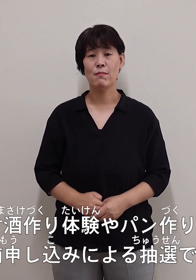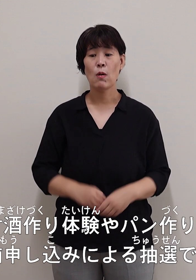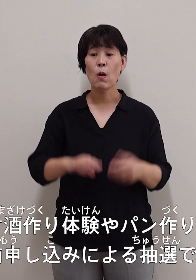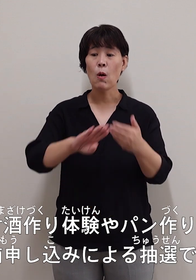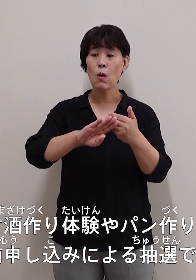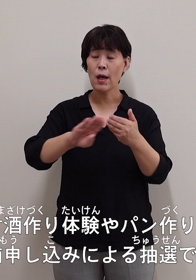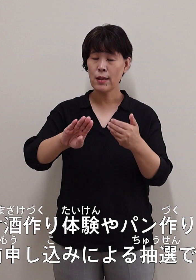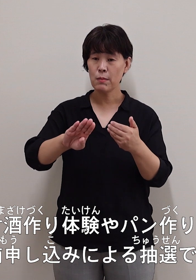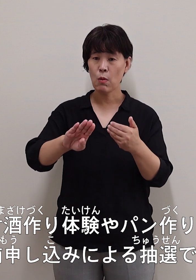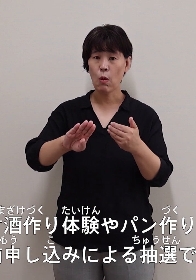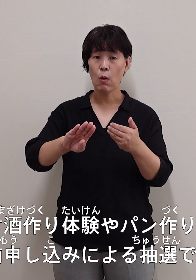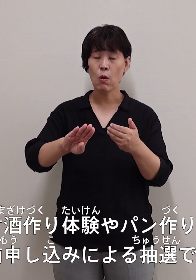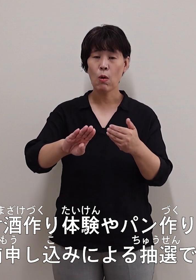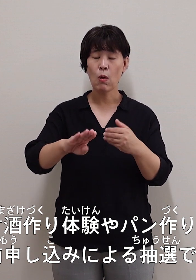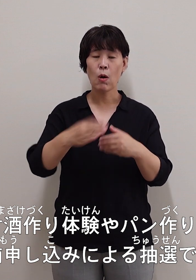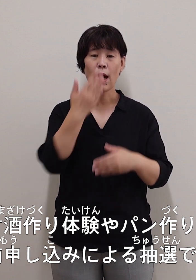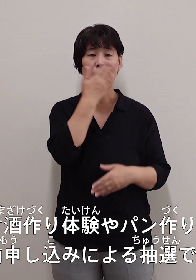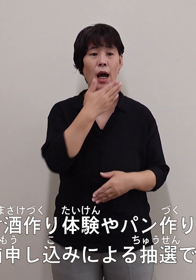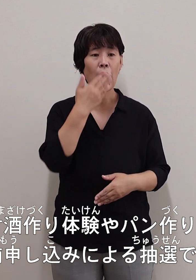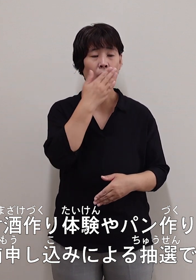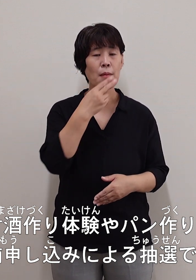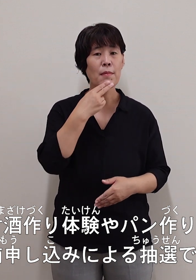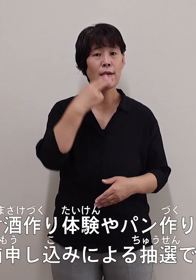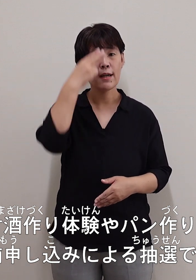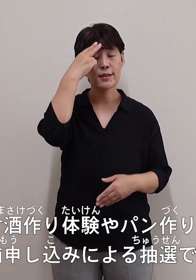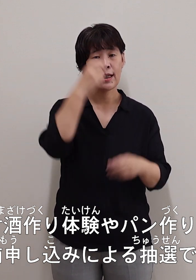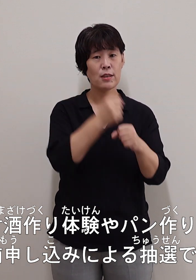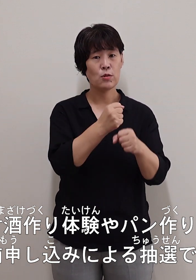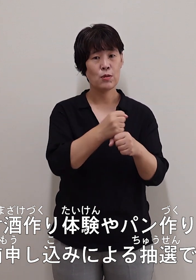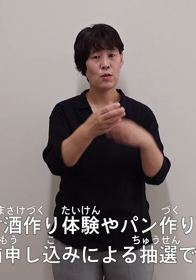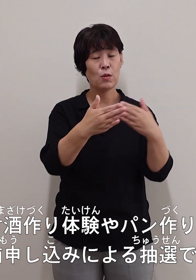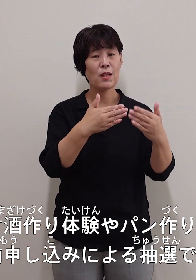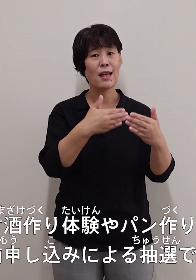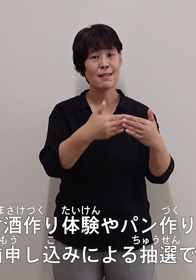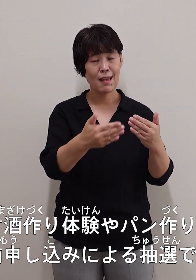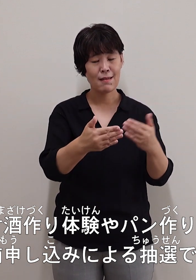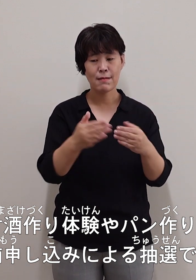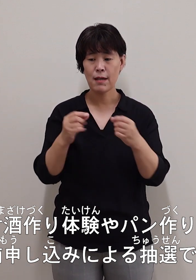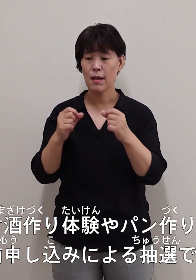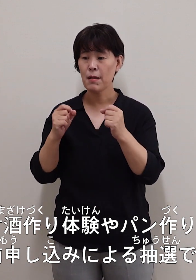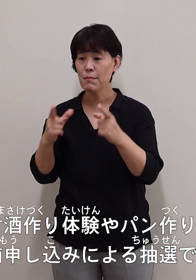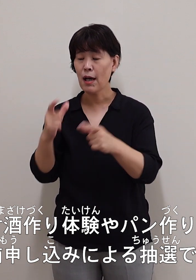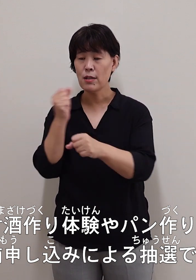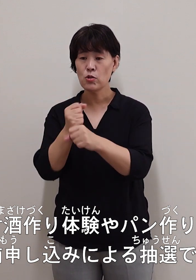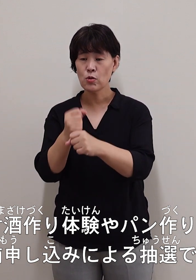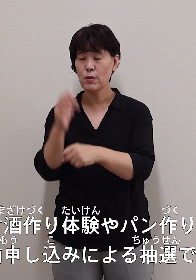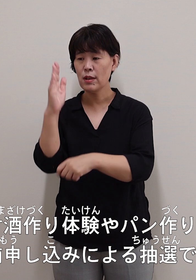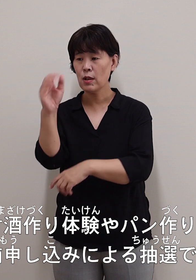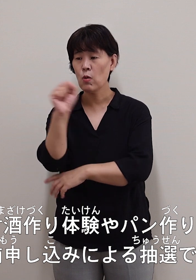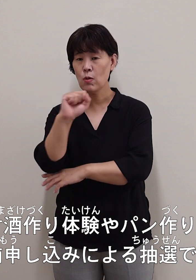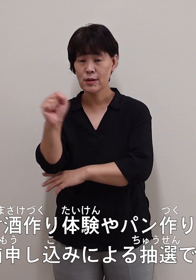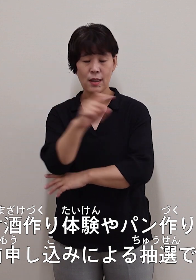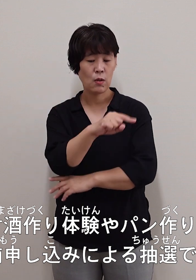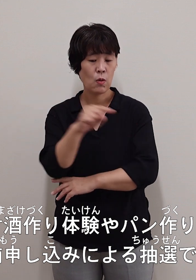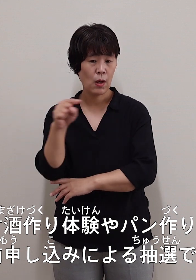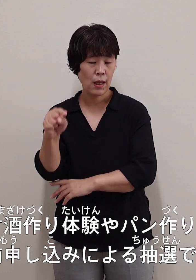も甘酒作り体験やパン作り講座が開催されます。